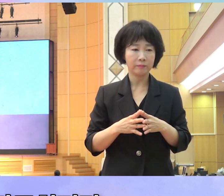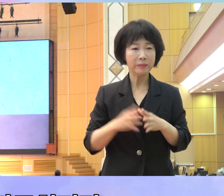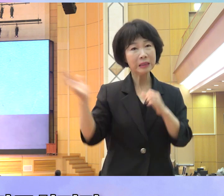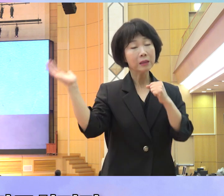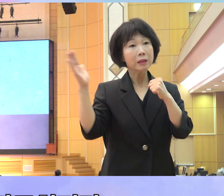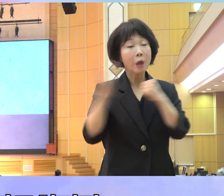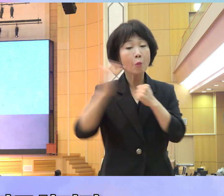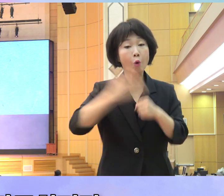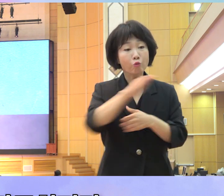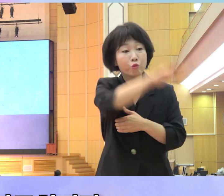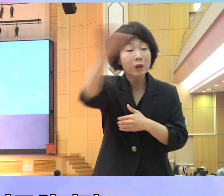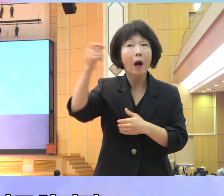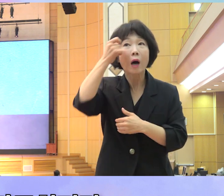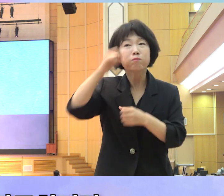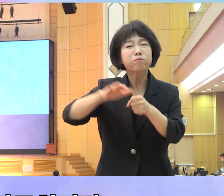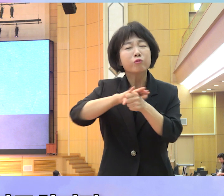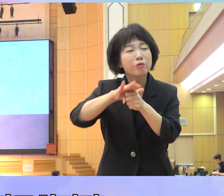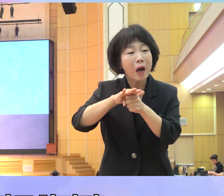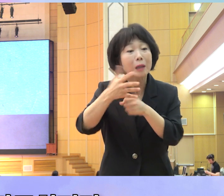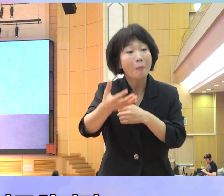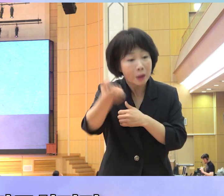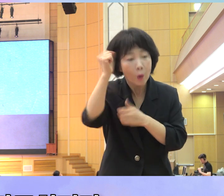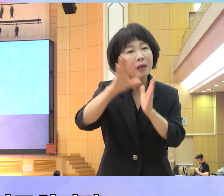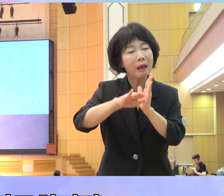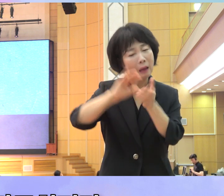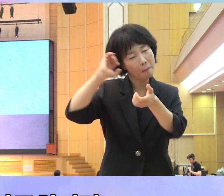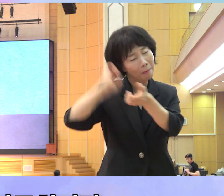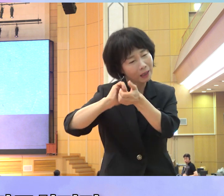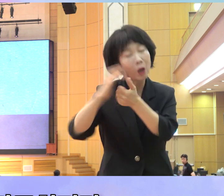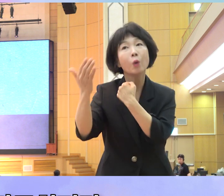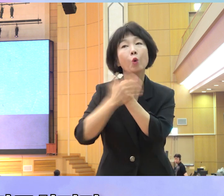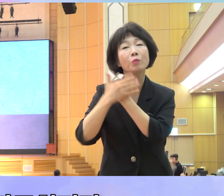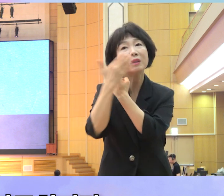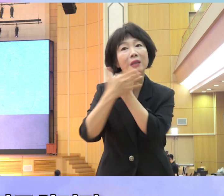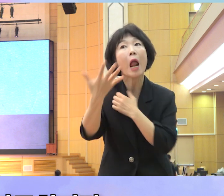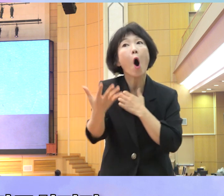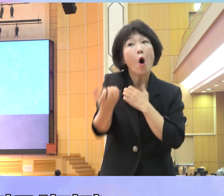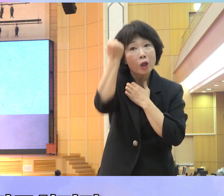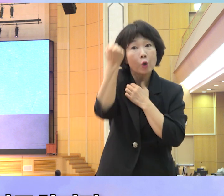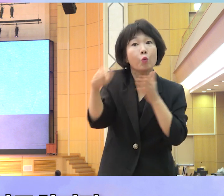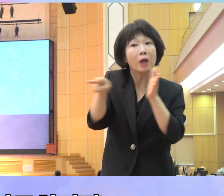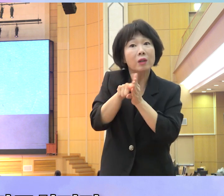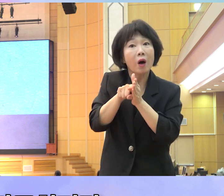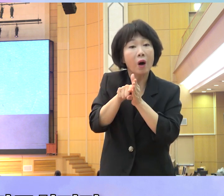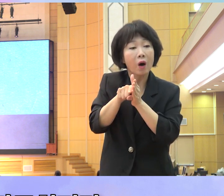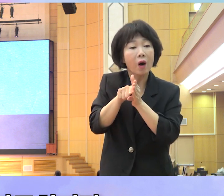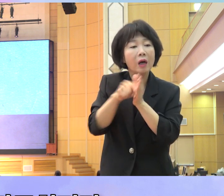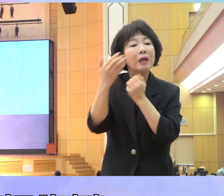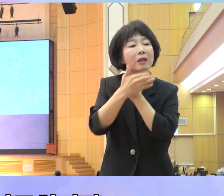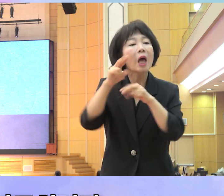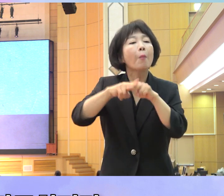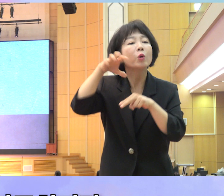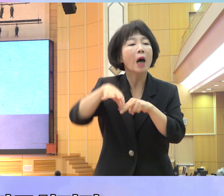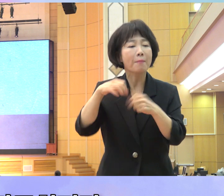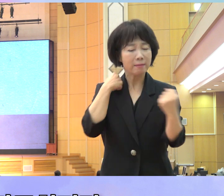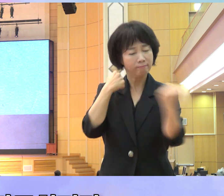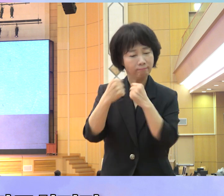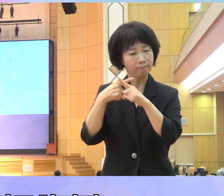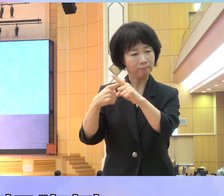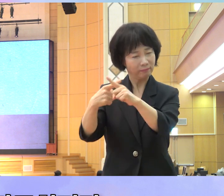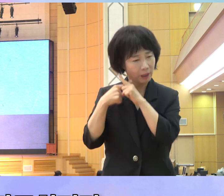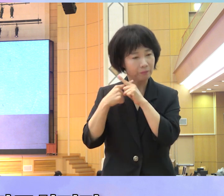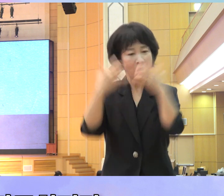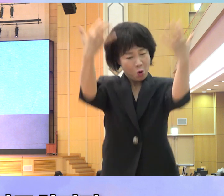그러므로 우리가 긍휼하심을 받고 때를 따라 돕는 은혜를 얻기 위하여 은혜의 보좌 앞에 담대히